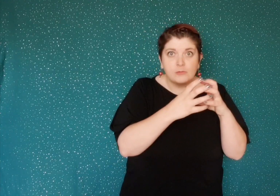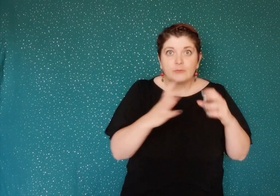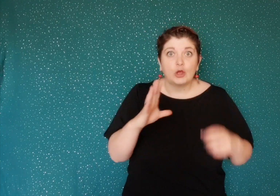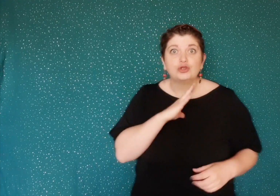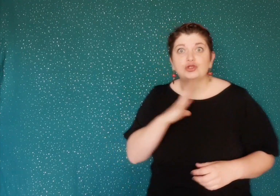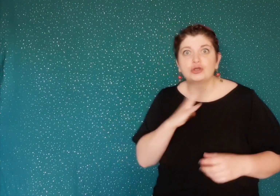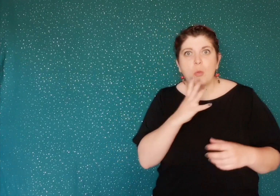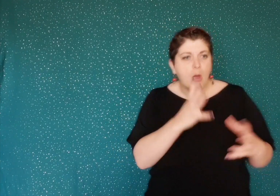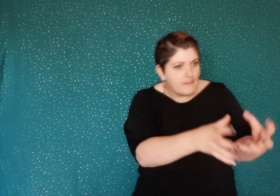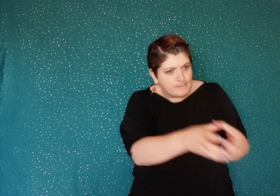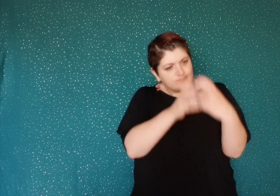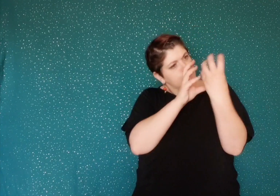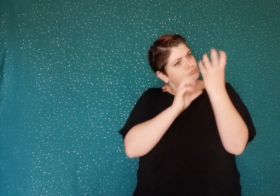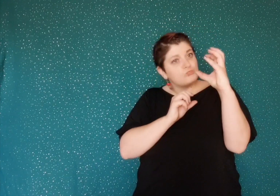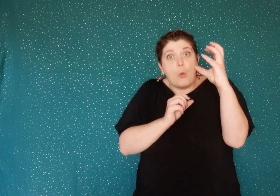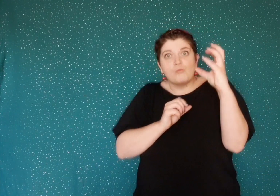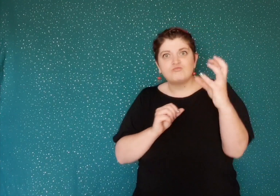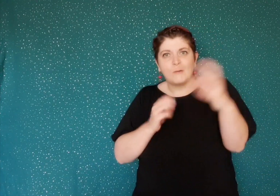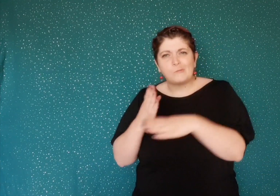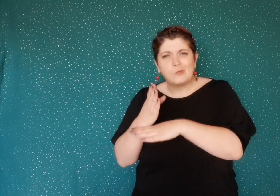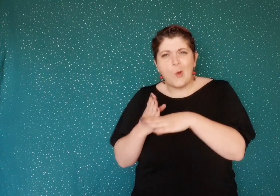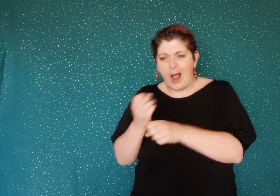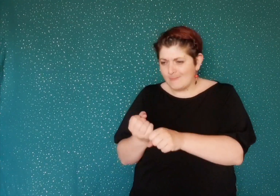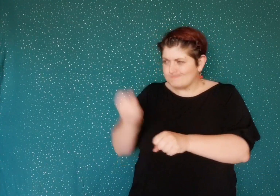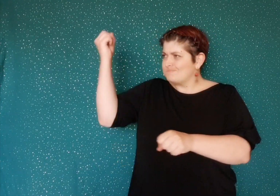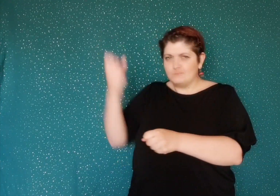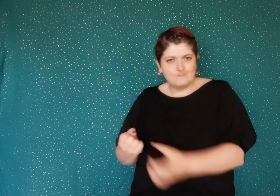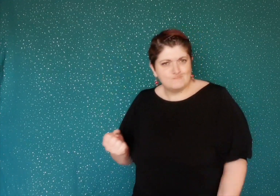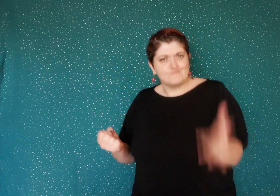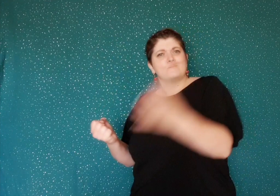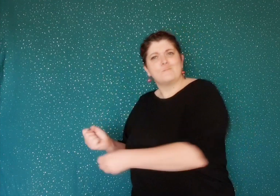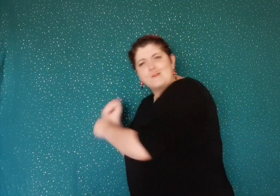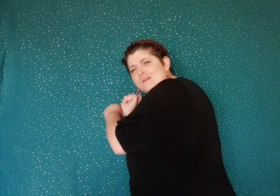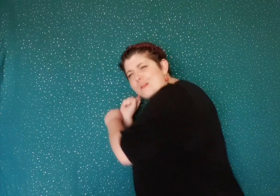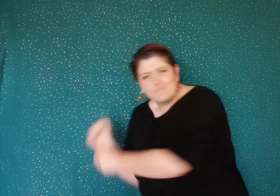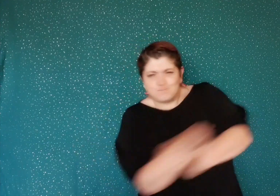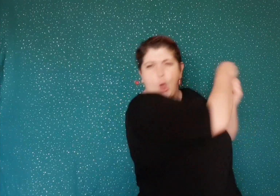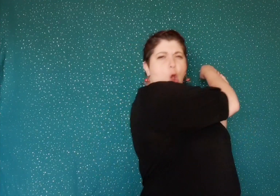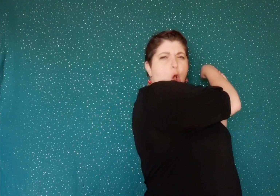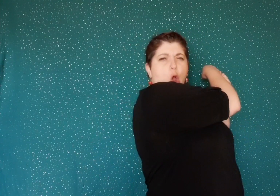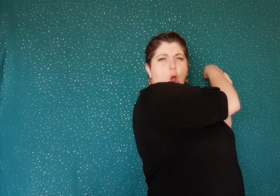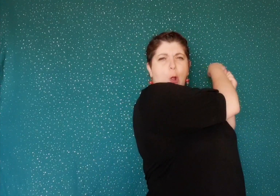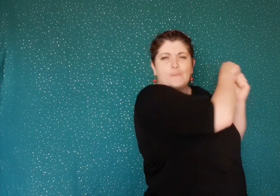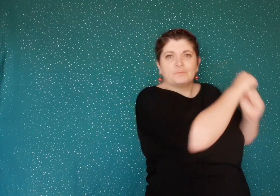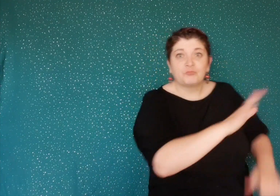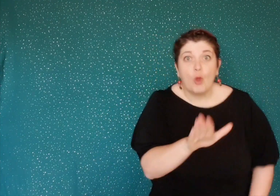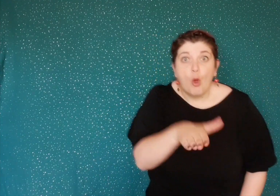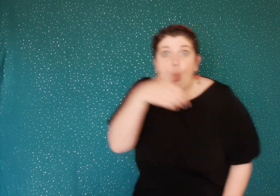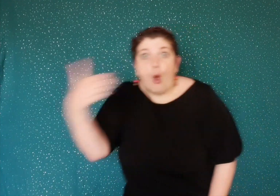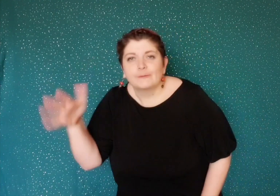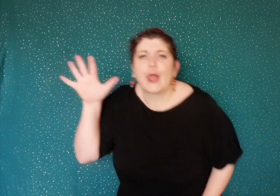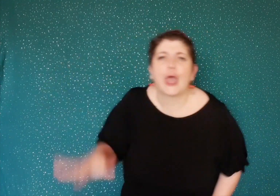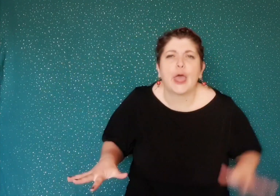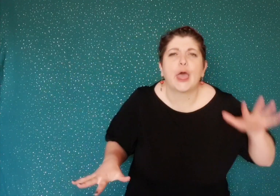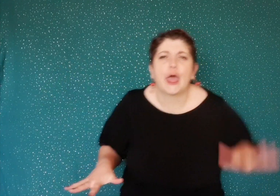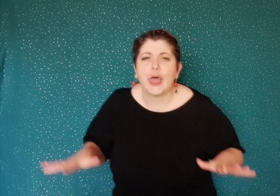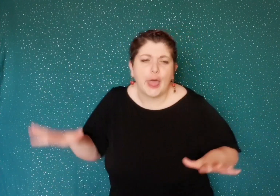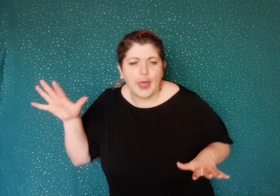Le tricot intéressait énormément ses petits-enfants. Devait-on frapper la pelote de laine avec un